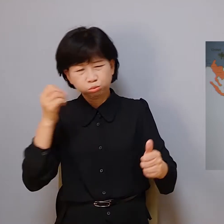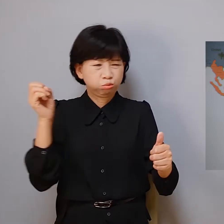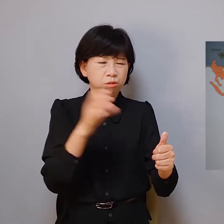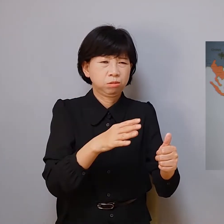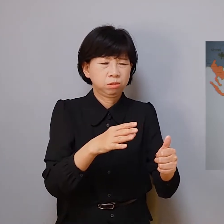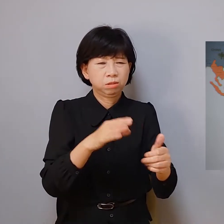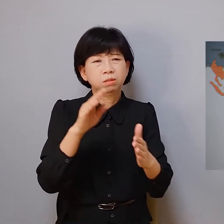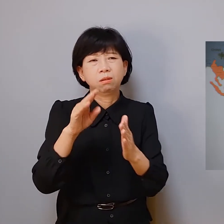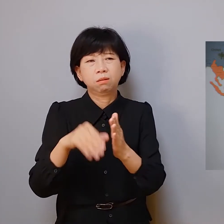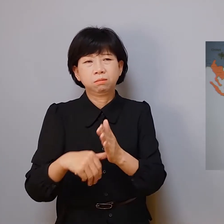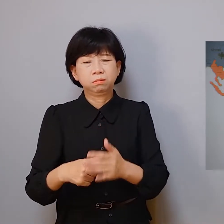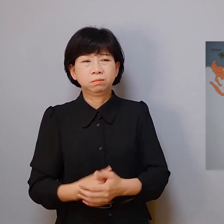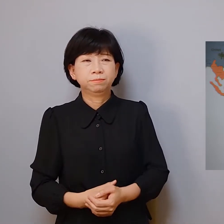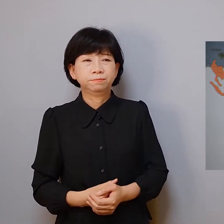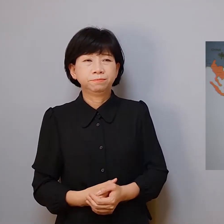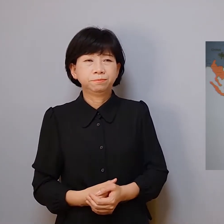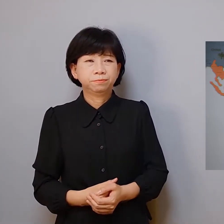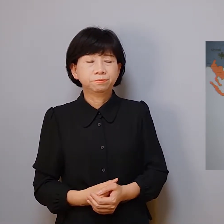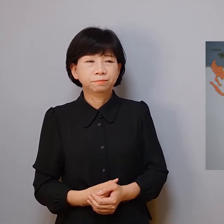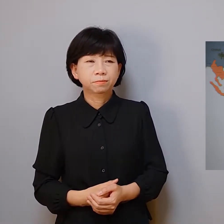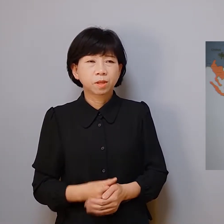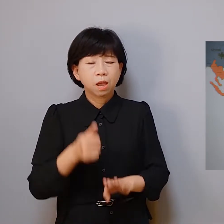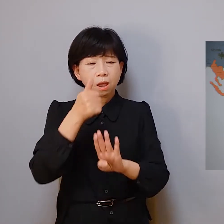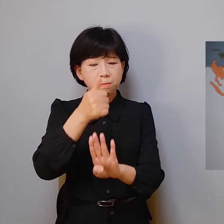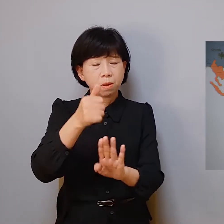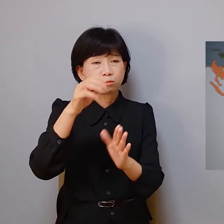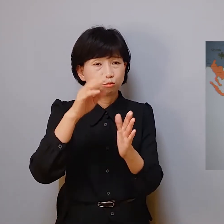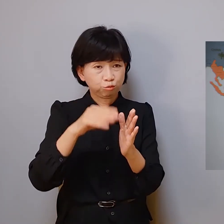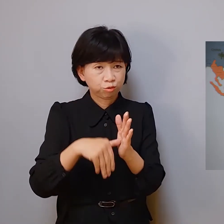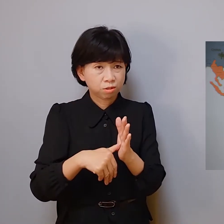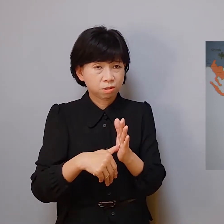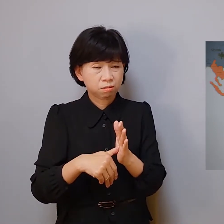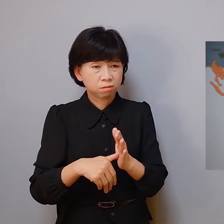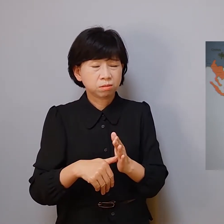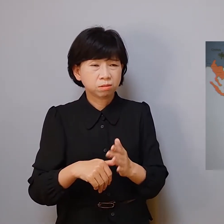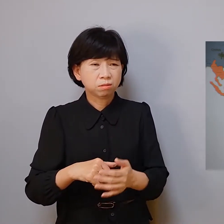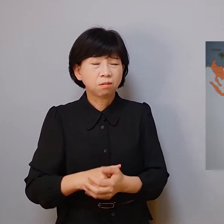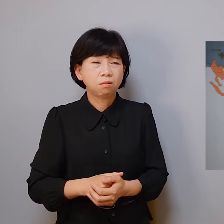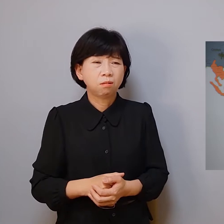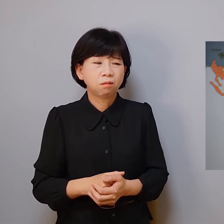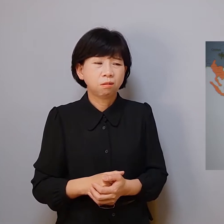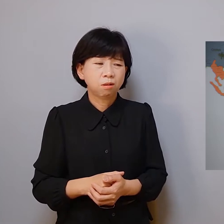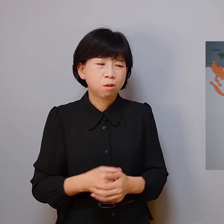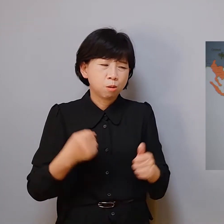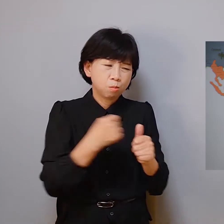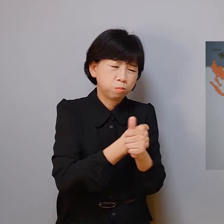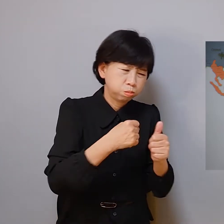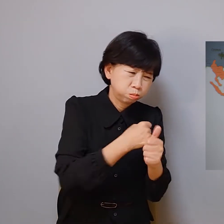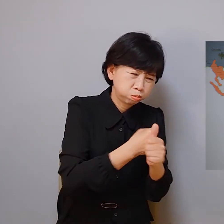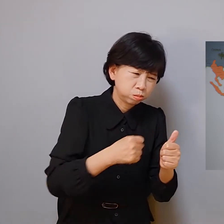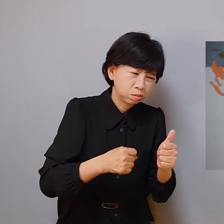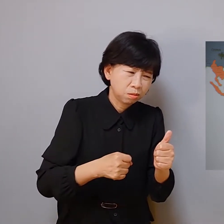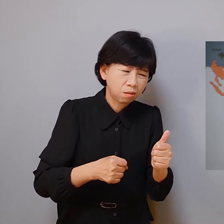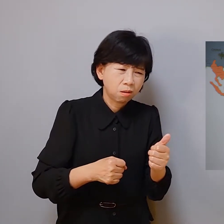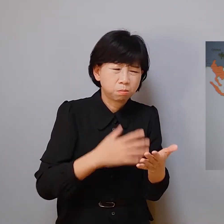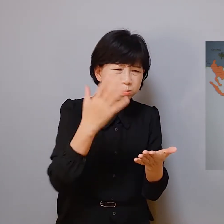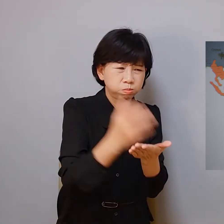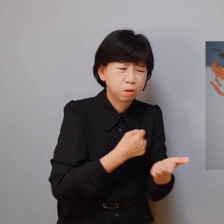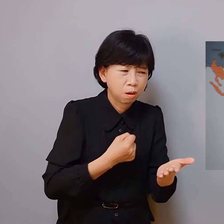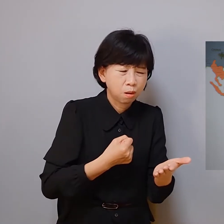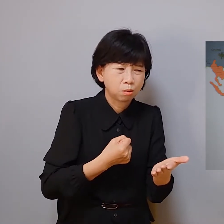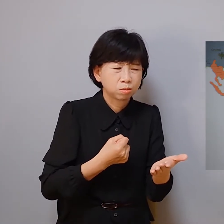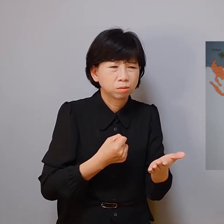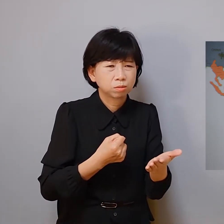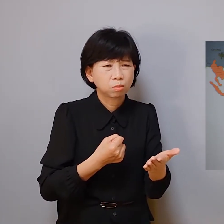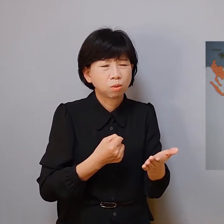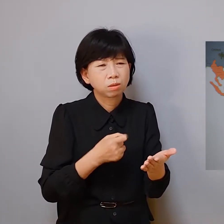함부로 대하던 시대였습니다. 한마디로 하박국이 살던 시대는요, 강포가 가득했던 시대이다라는